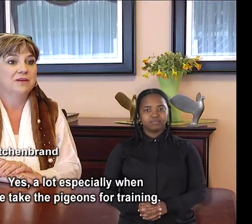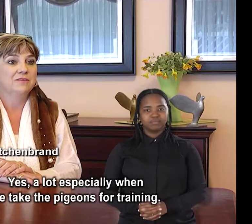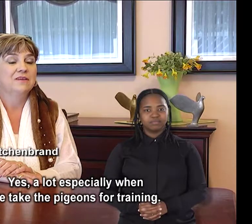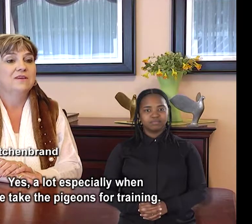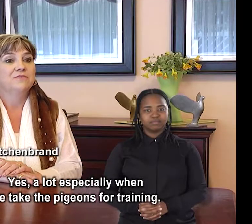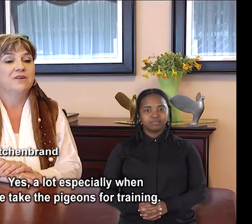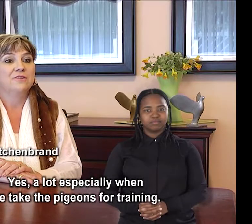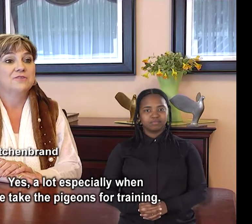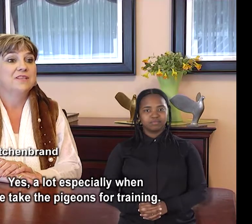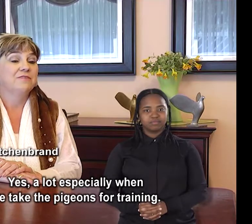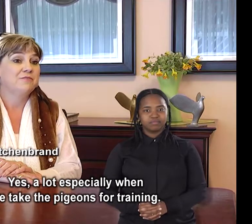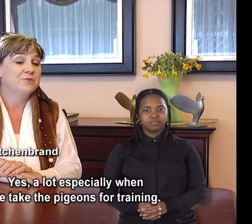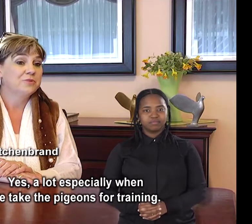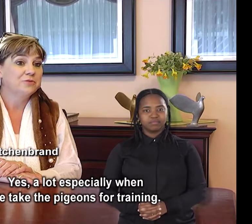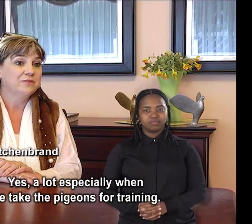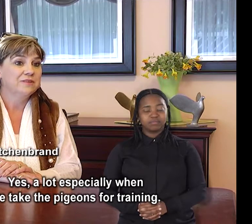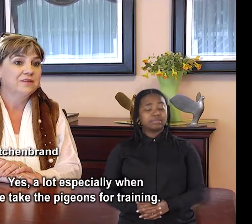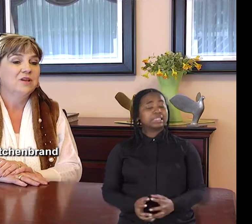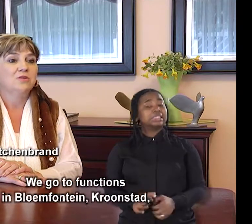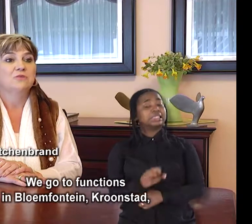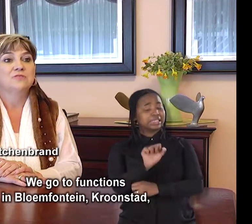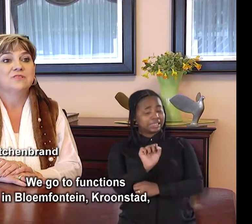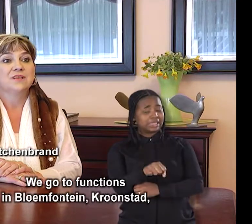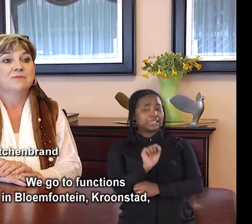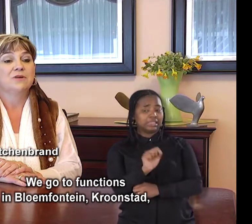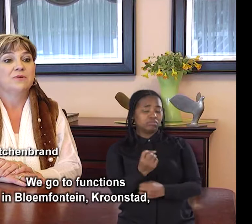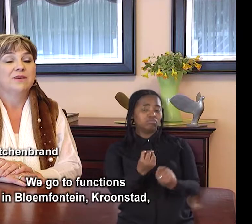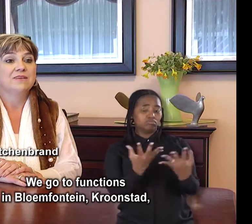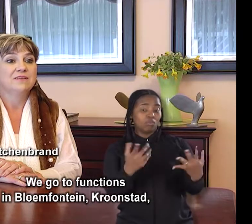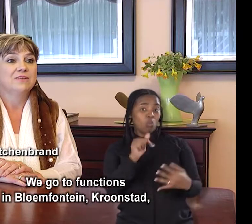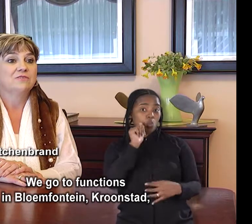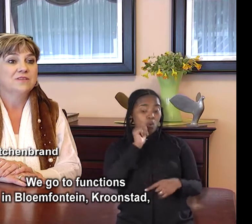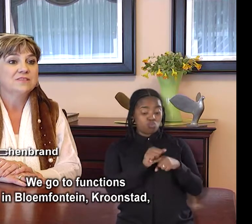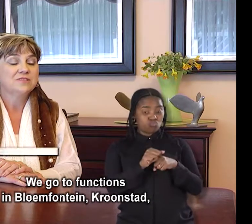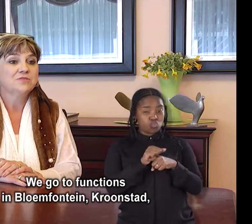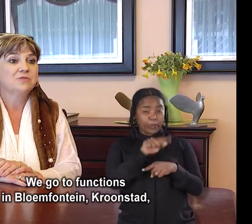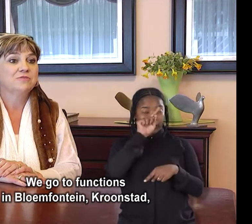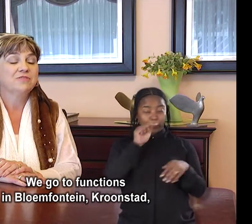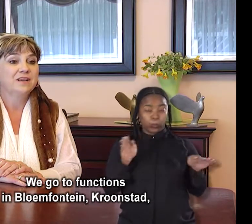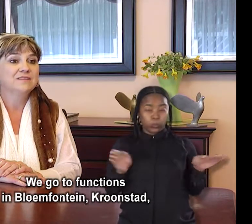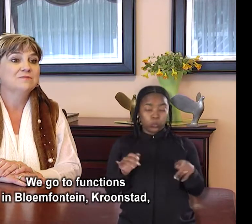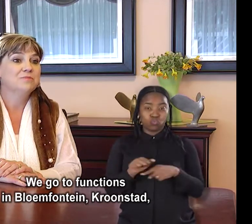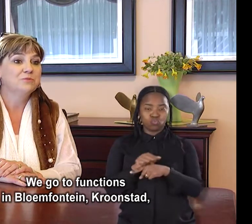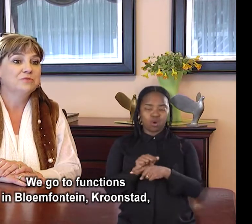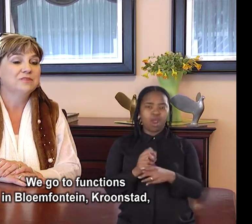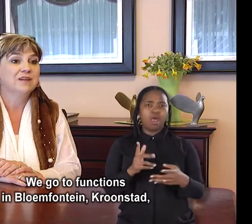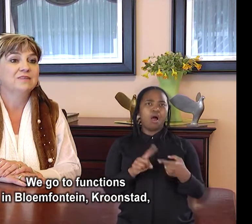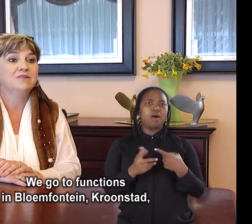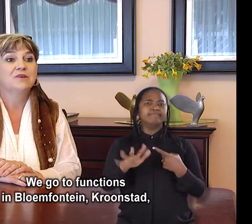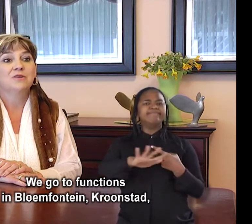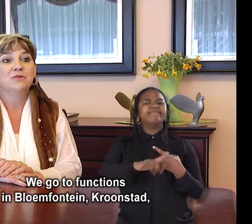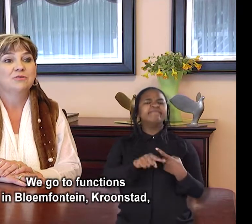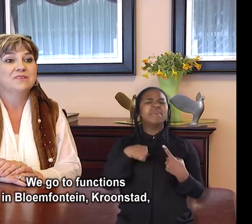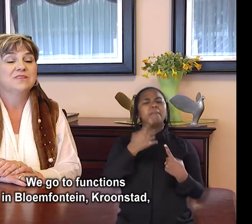Nogal baie, veral as ons die duiwe vat om te oefen. Ons gaan baie keer na funksies toe of veilings in